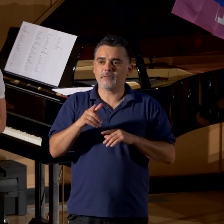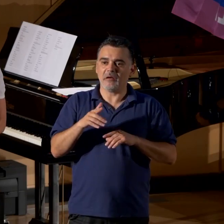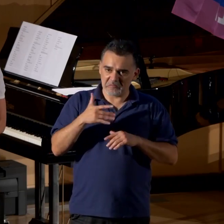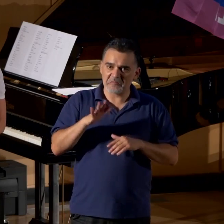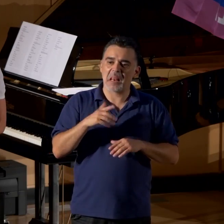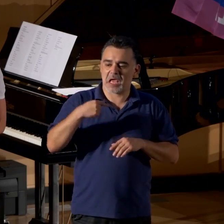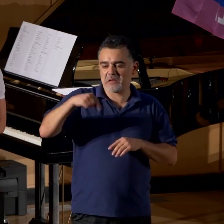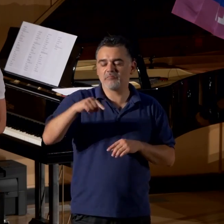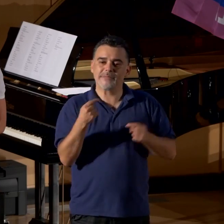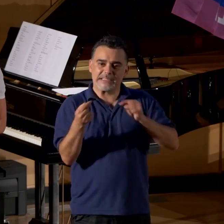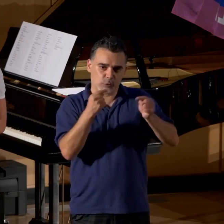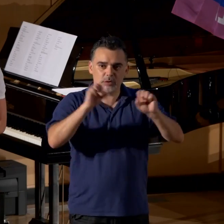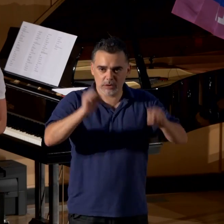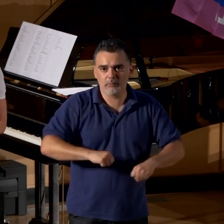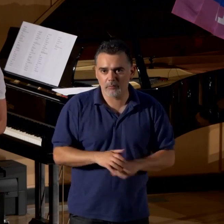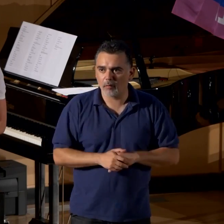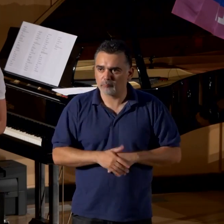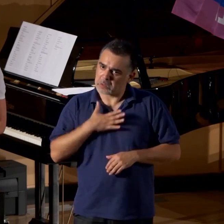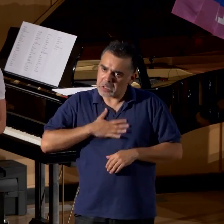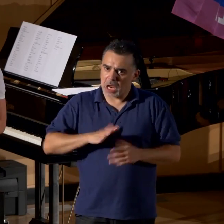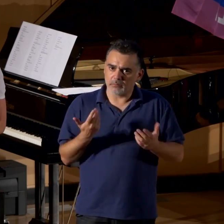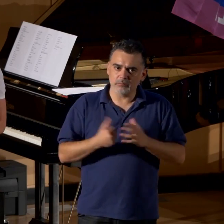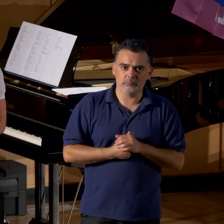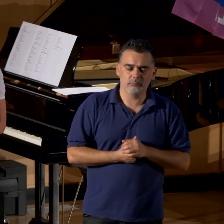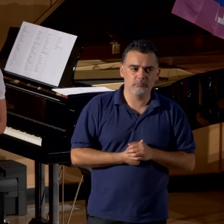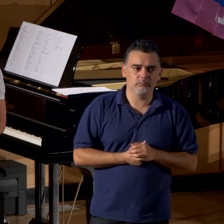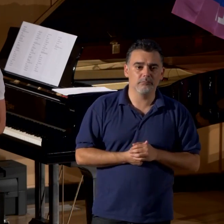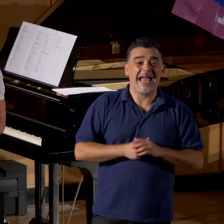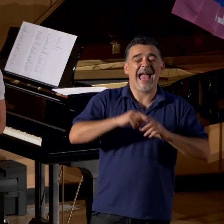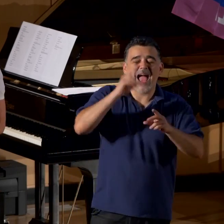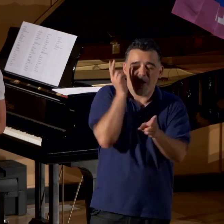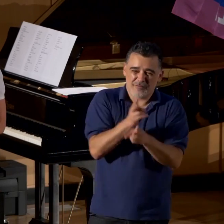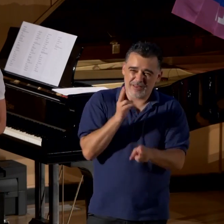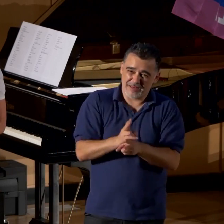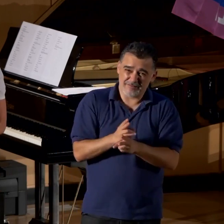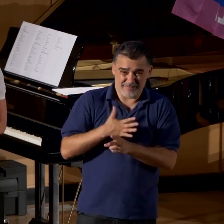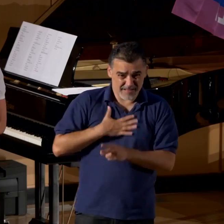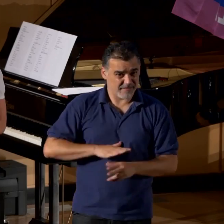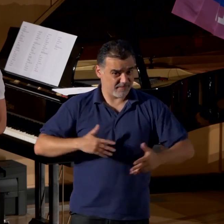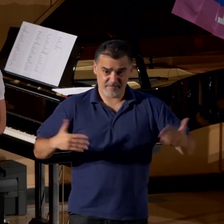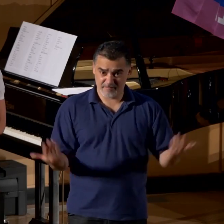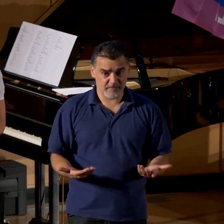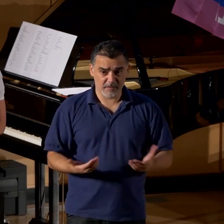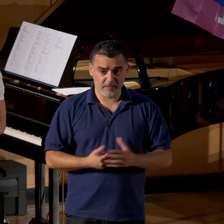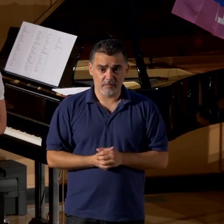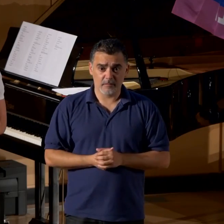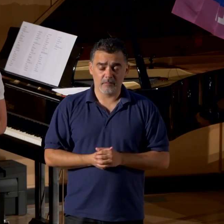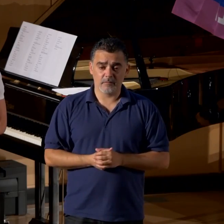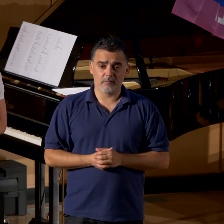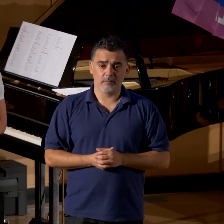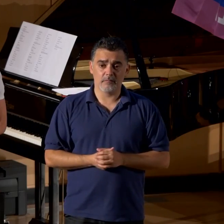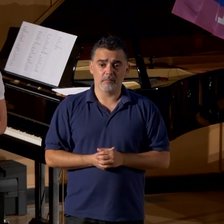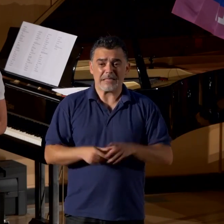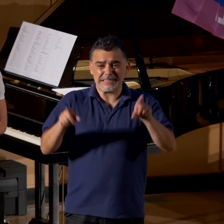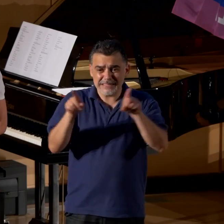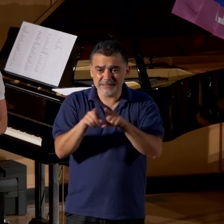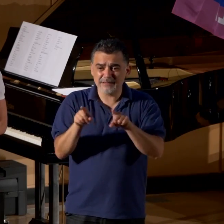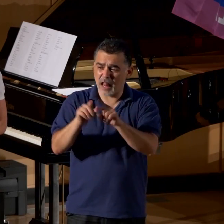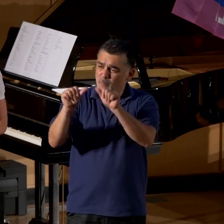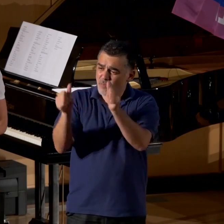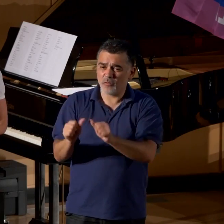das kann ich auch verstehen. Und insofern, was wir auf jeden Fall wollen, das ist aber natürlich nicht dieselbe Form wie ein